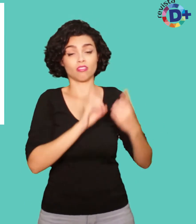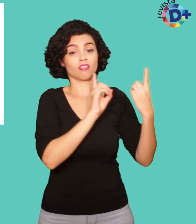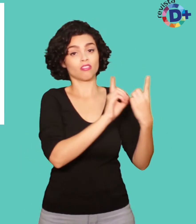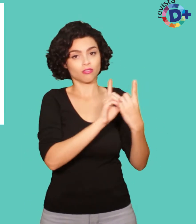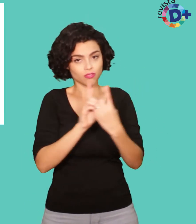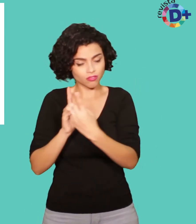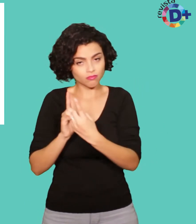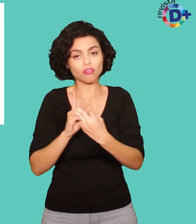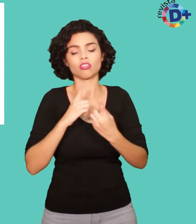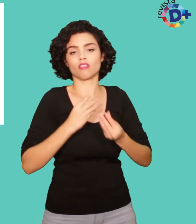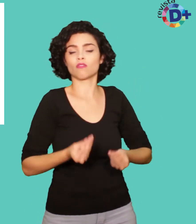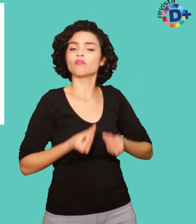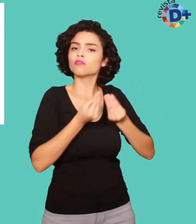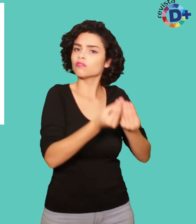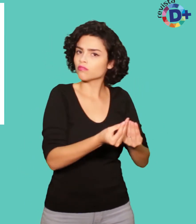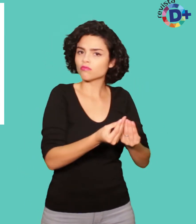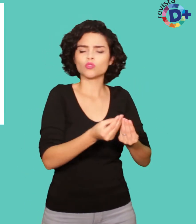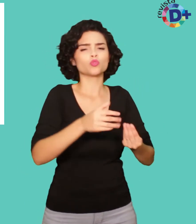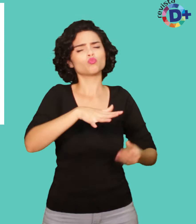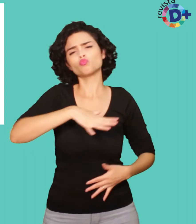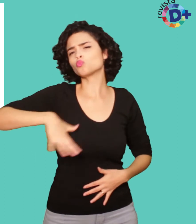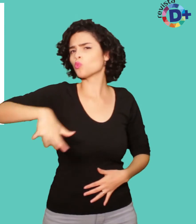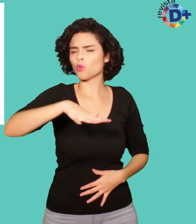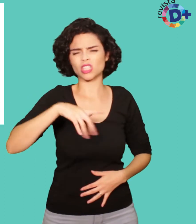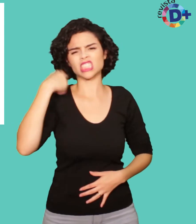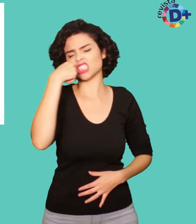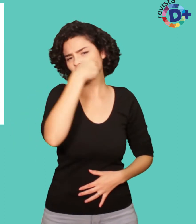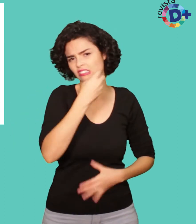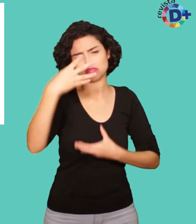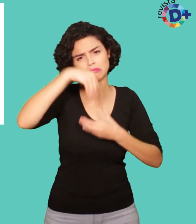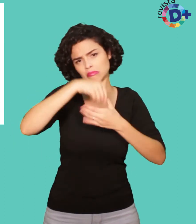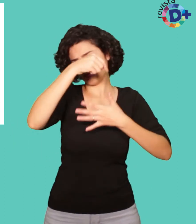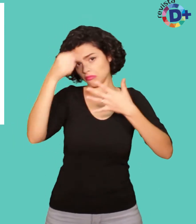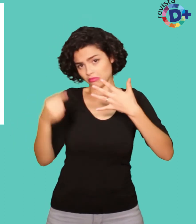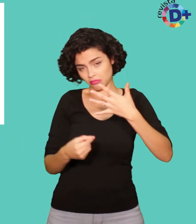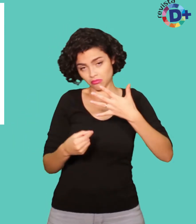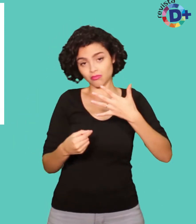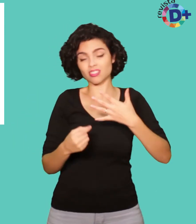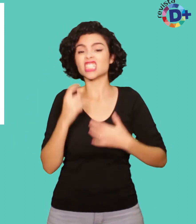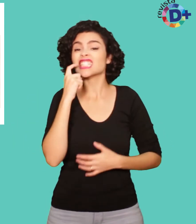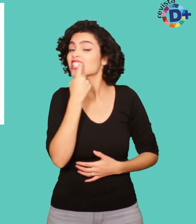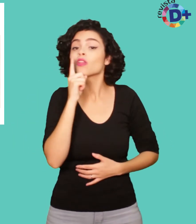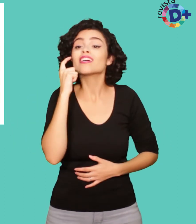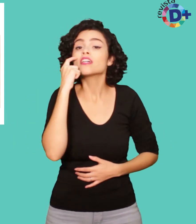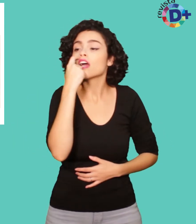o atendimento é oferecido em todas as áreas odontológicas periodontia